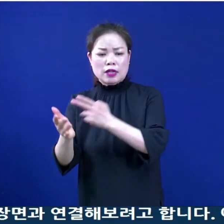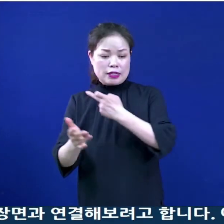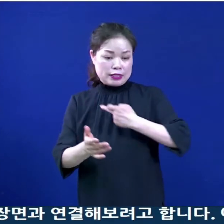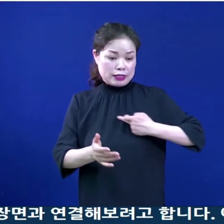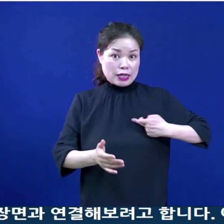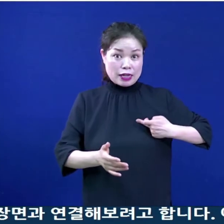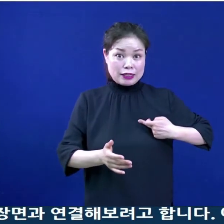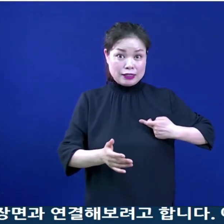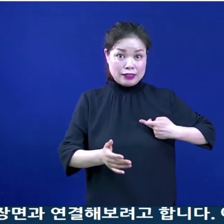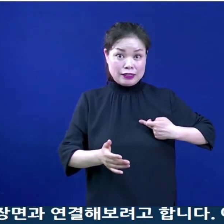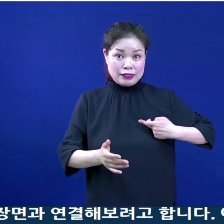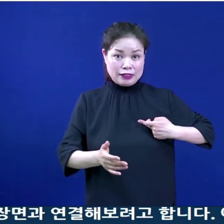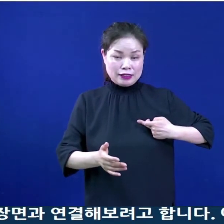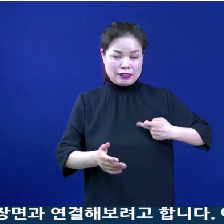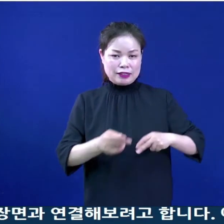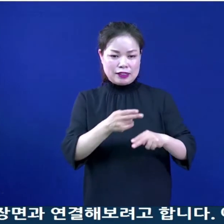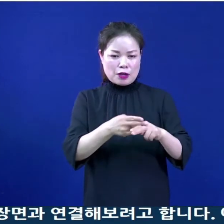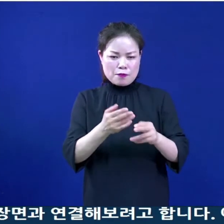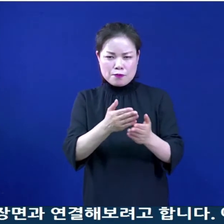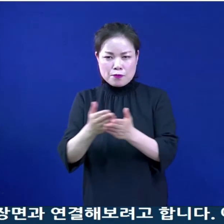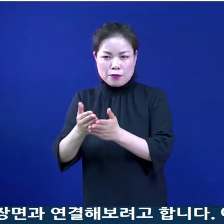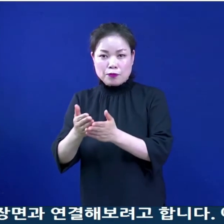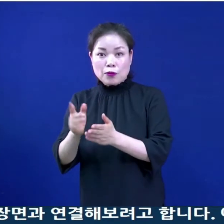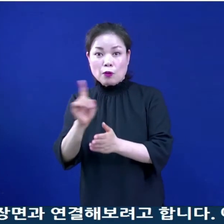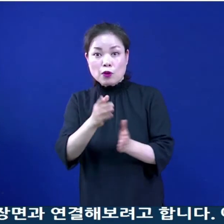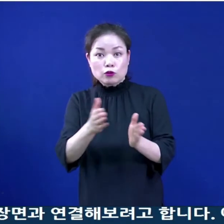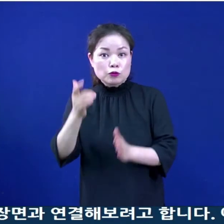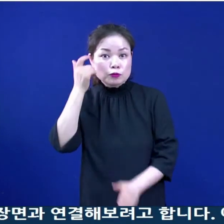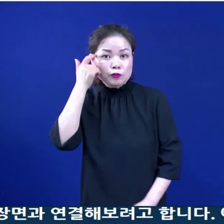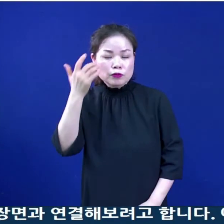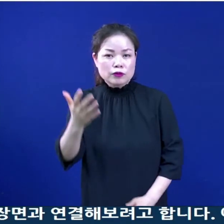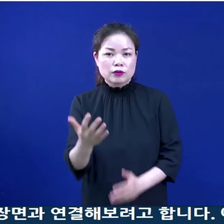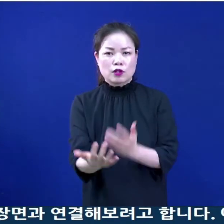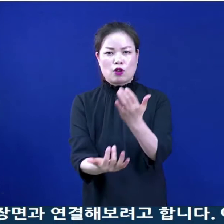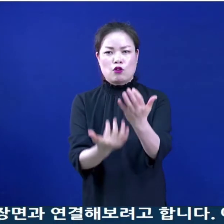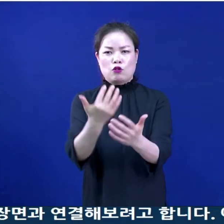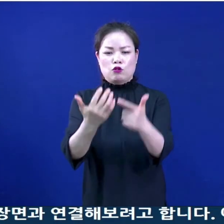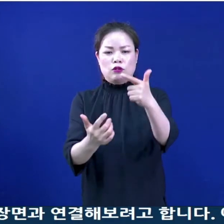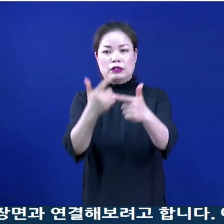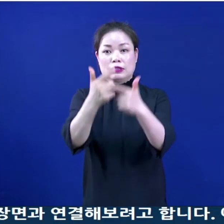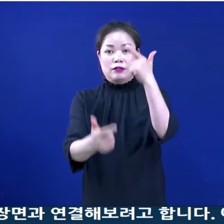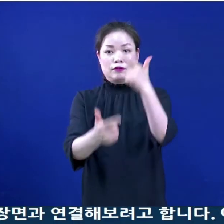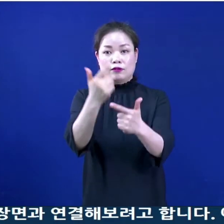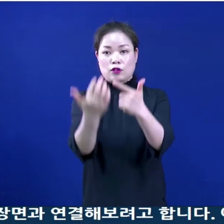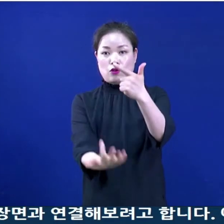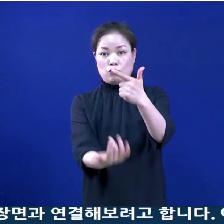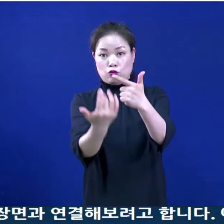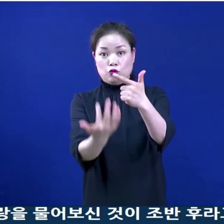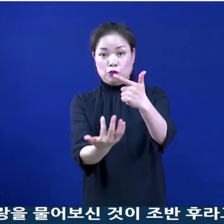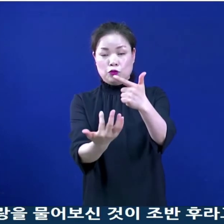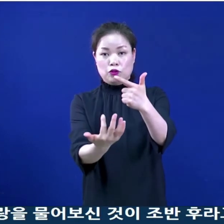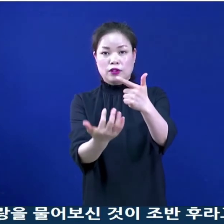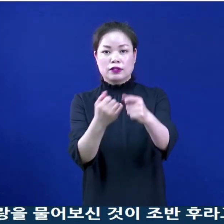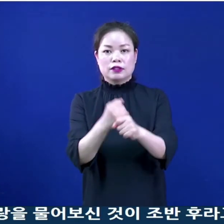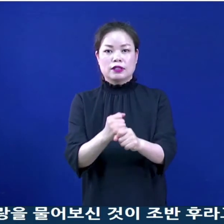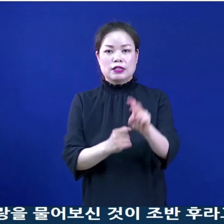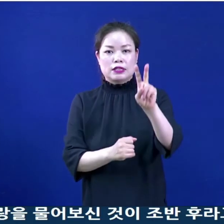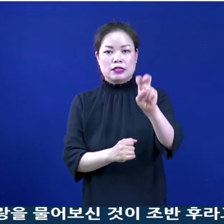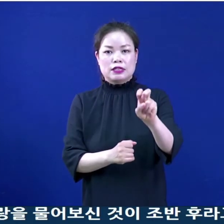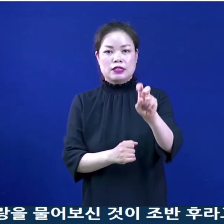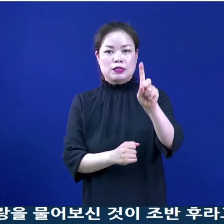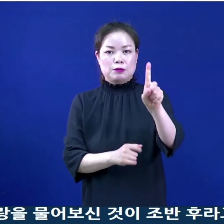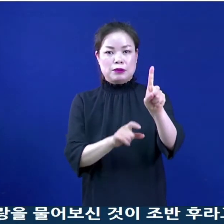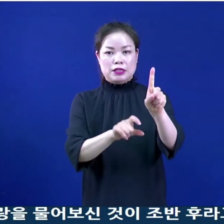제자들의 조반상을 준비하기 위해서 무엇을 준비하셨습니까? 숯불을 피셨습니다. 확인하고 가겠습니다. 21장